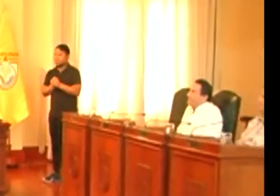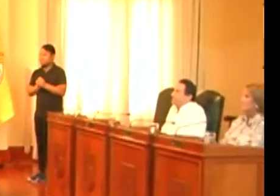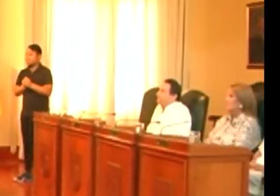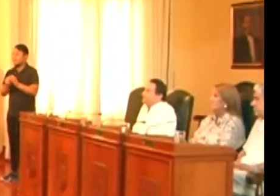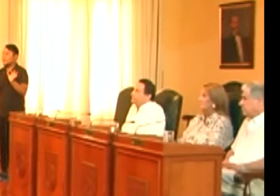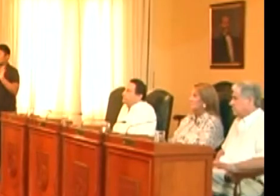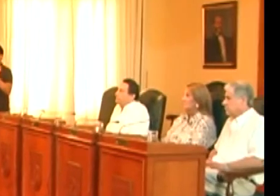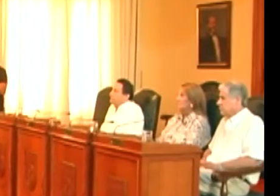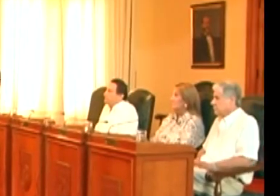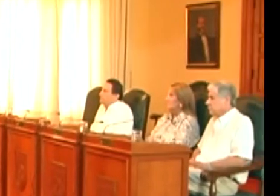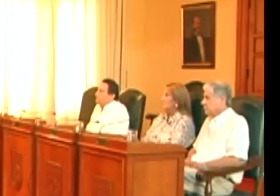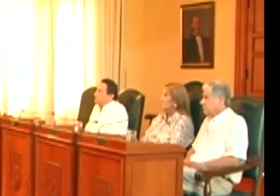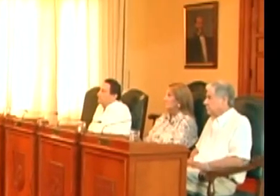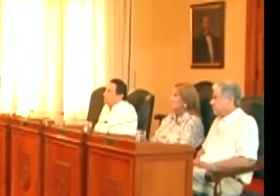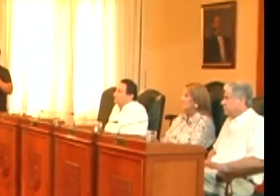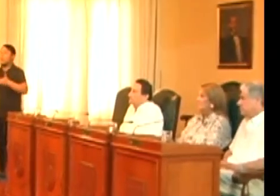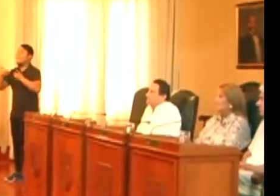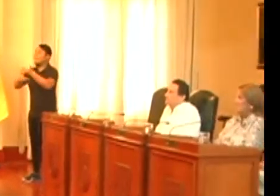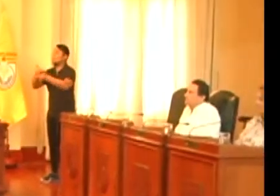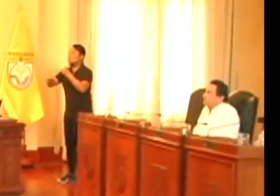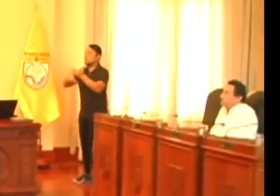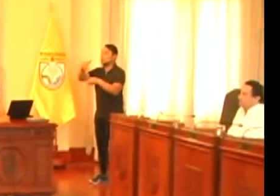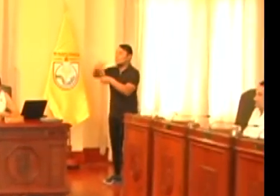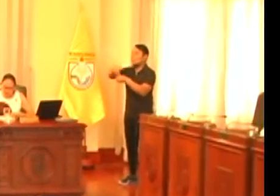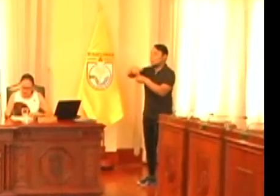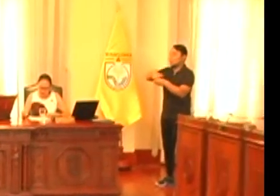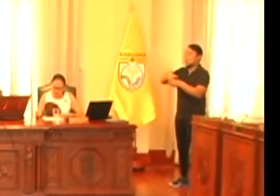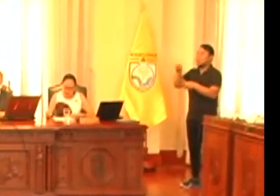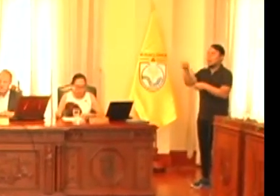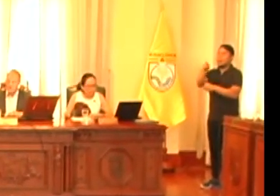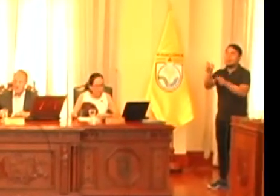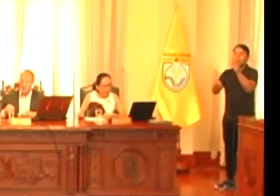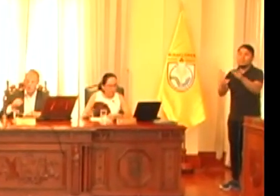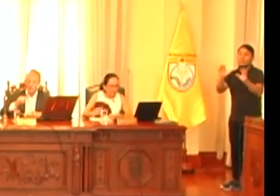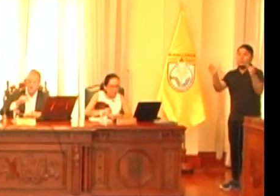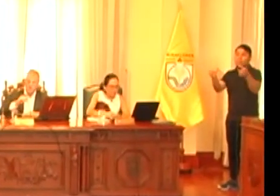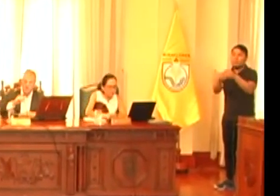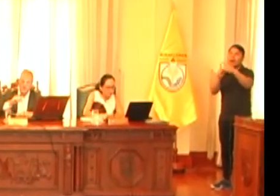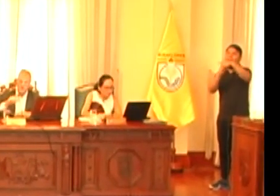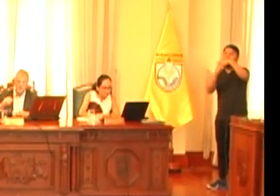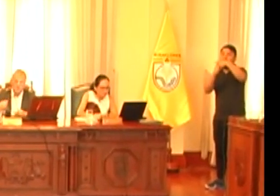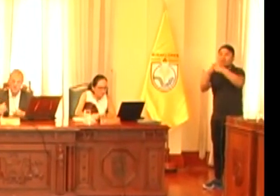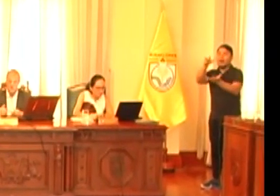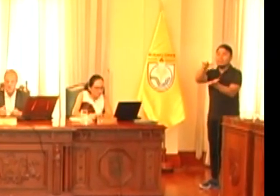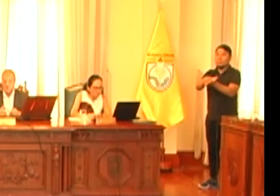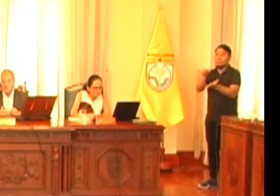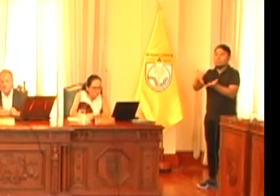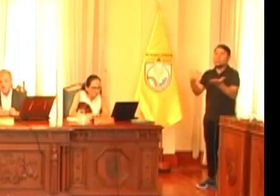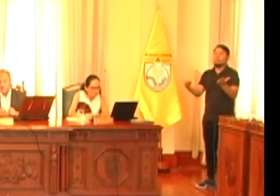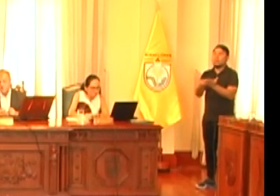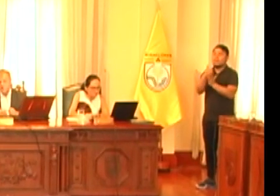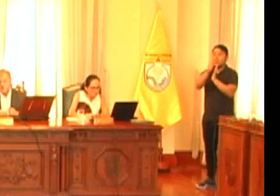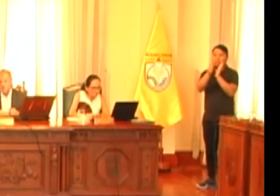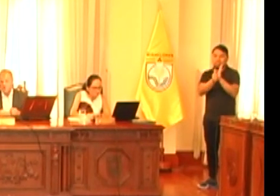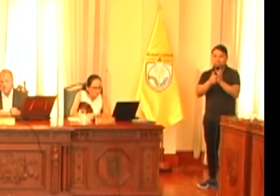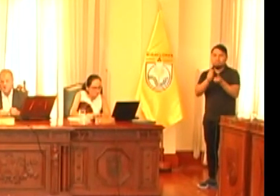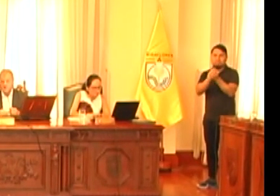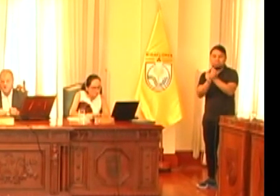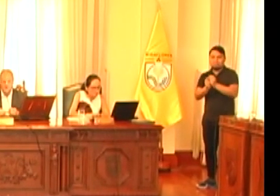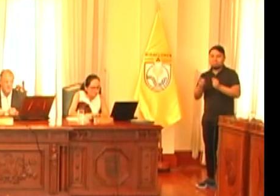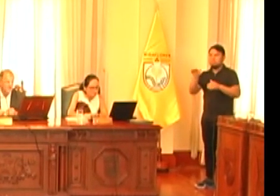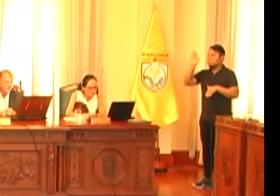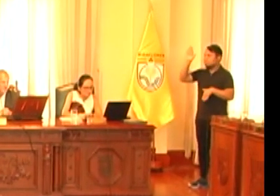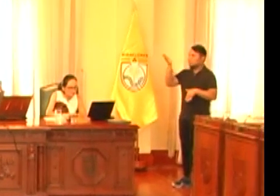No teniendo debate, vamos a proceder a su votación. Aquellos miembros del consejo que estén a favor de aprobar este nuevo texto, si van a expresarlo en señal de